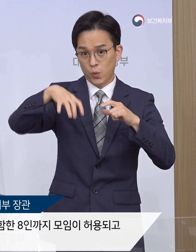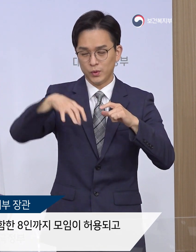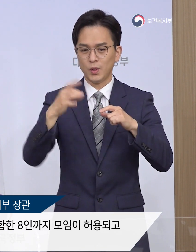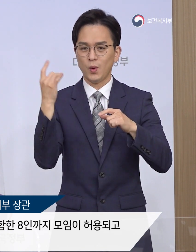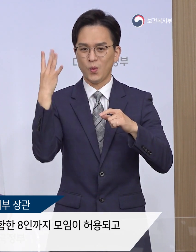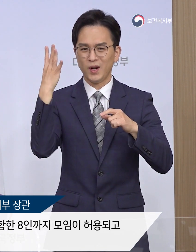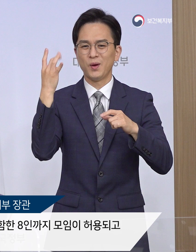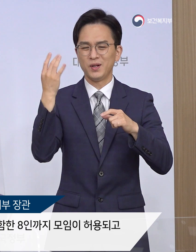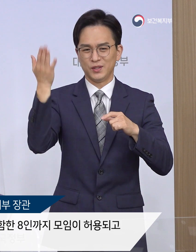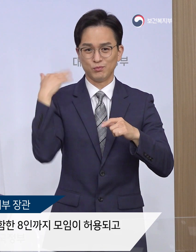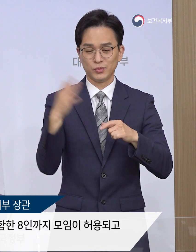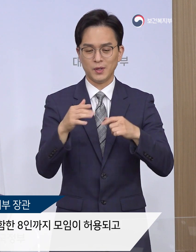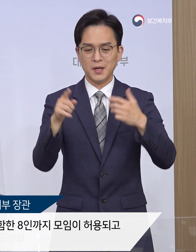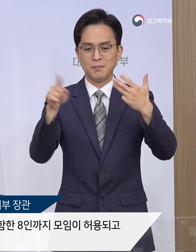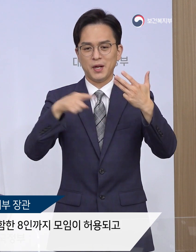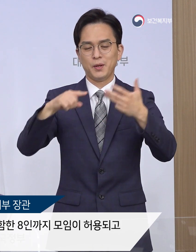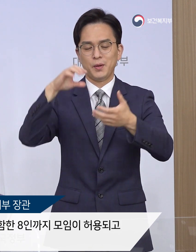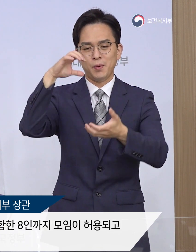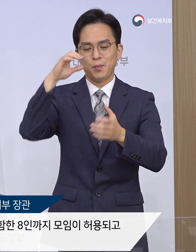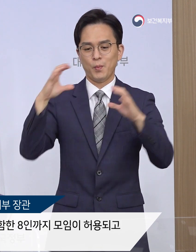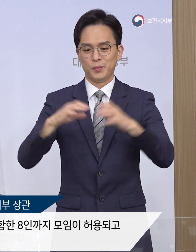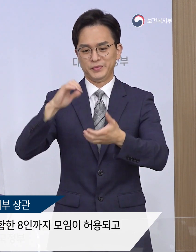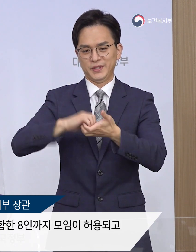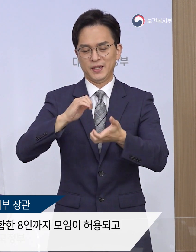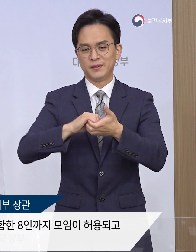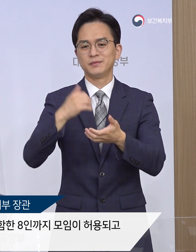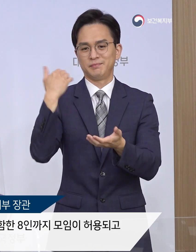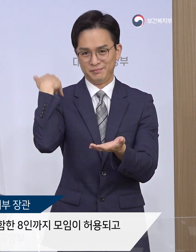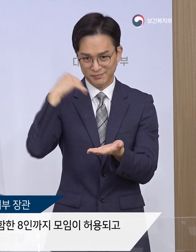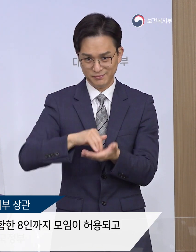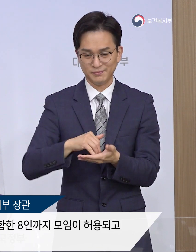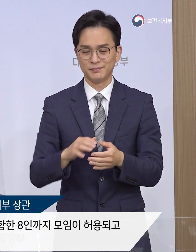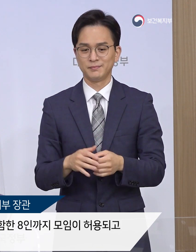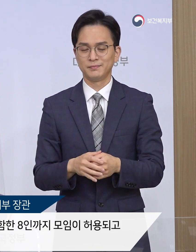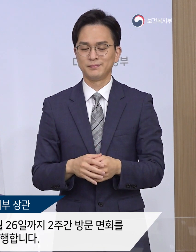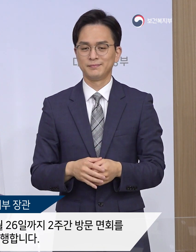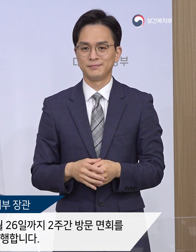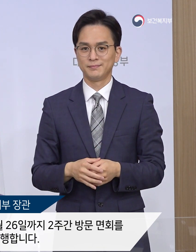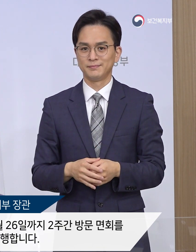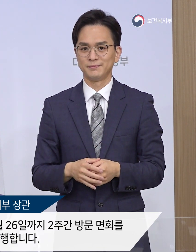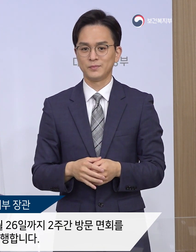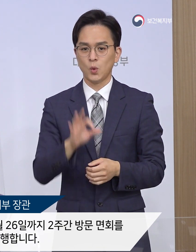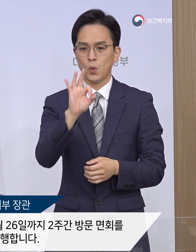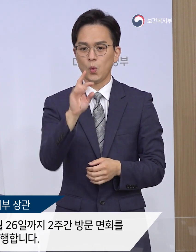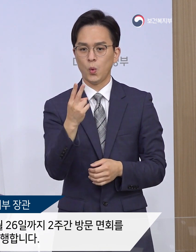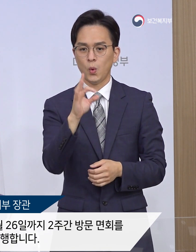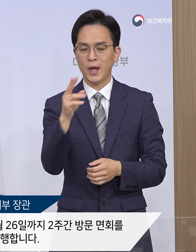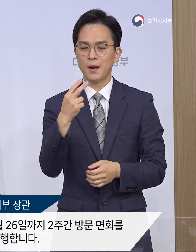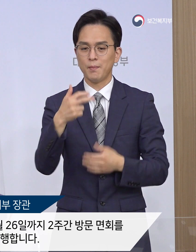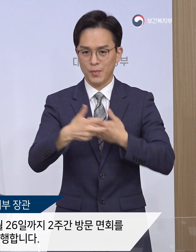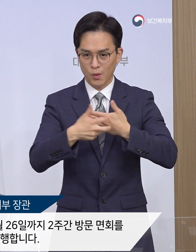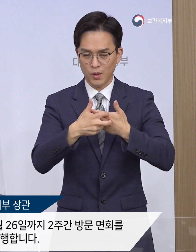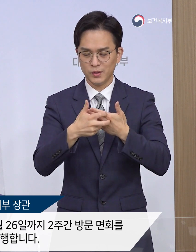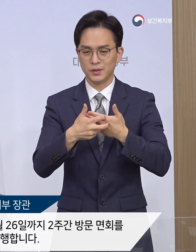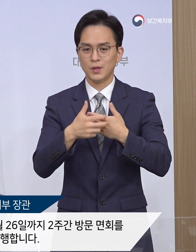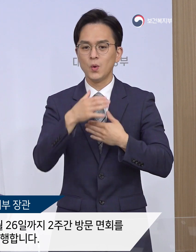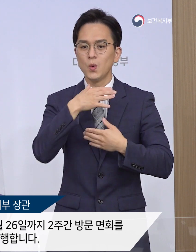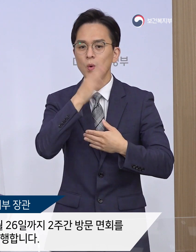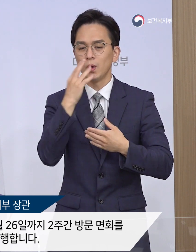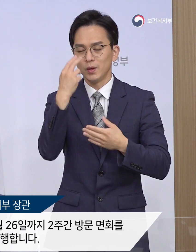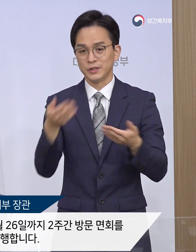8인까지 모임이 허용되고 있어 특별한 추가 조치는 없습니다. 요양병원과 요양시설의 경우